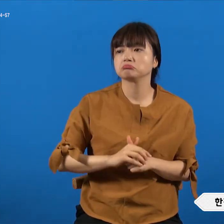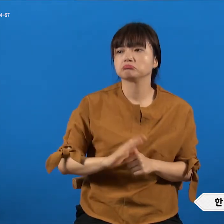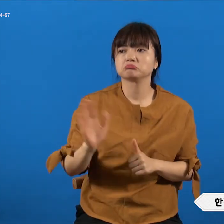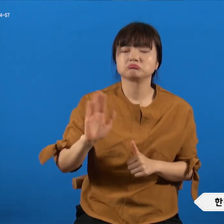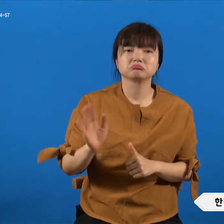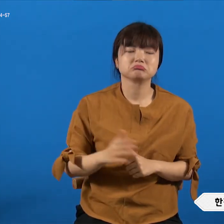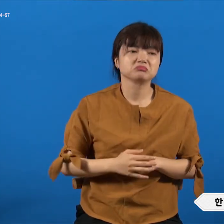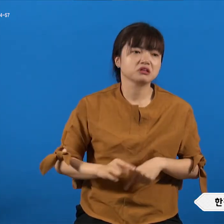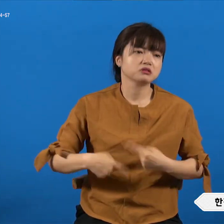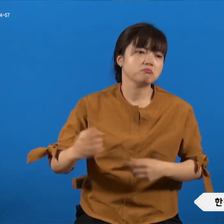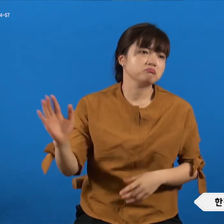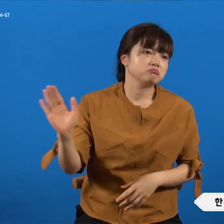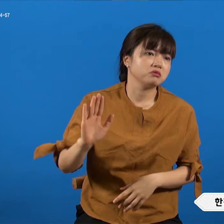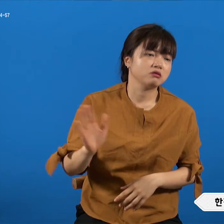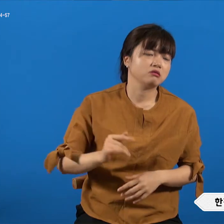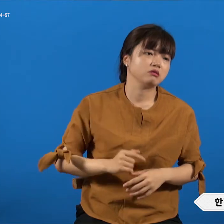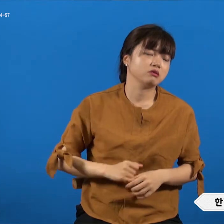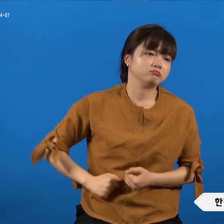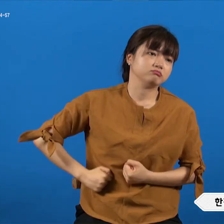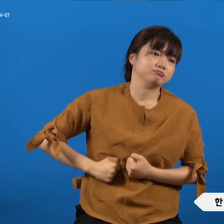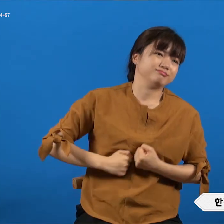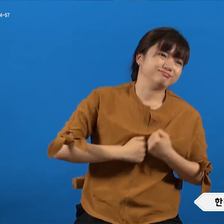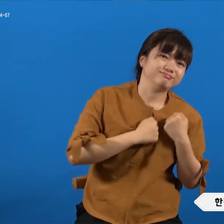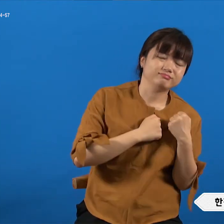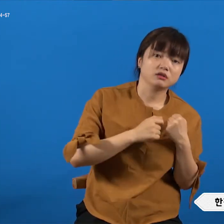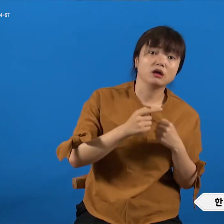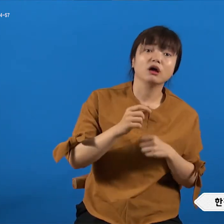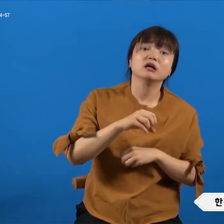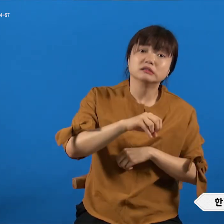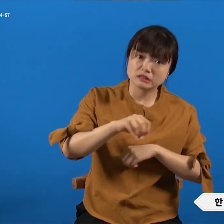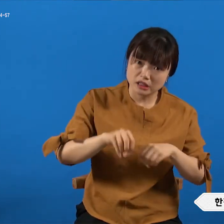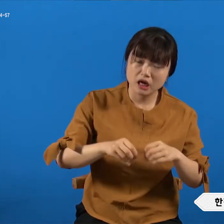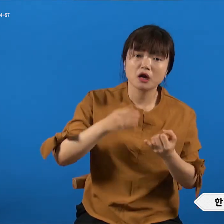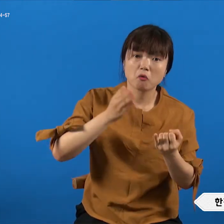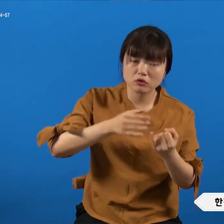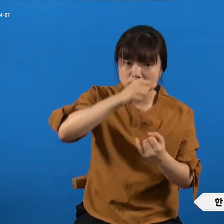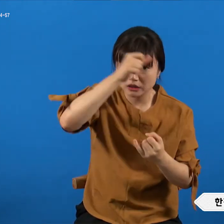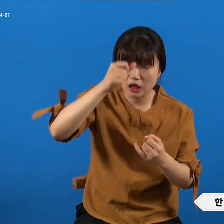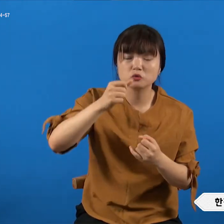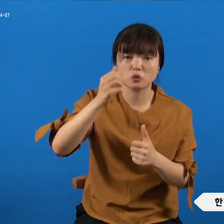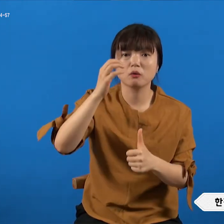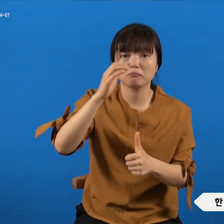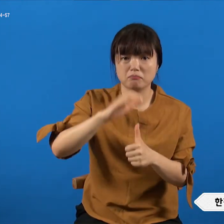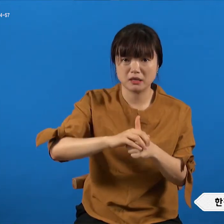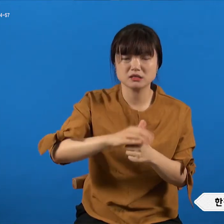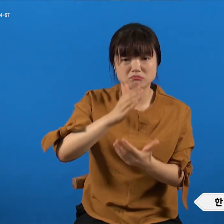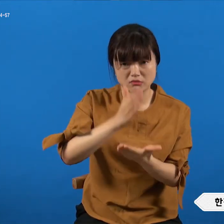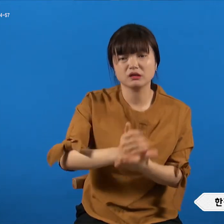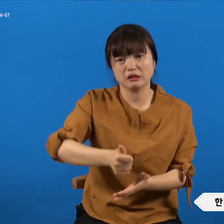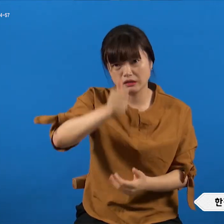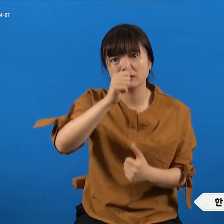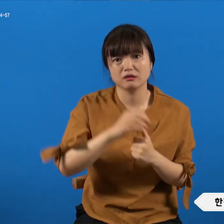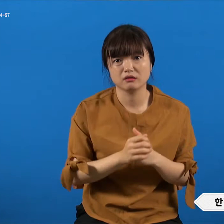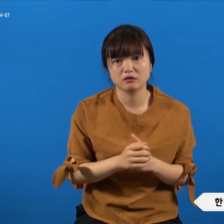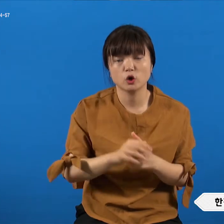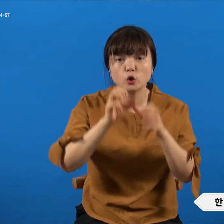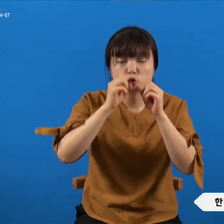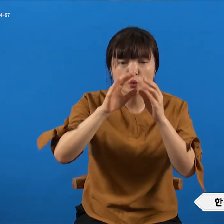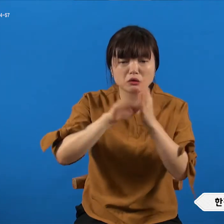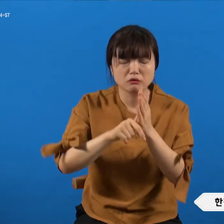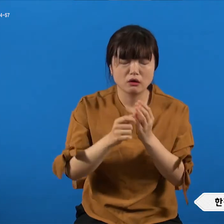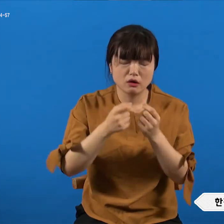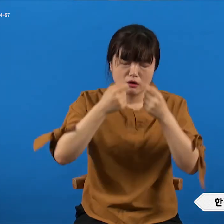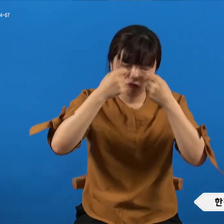스톱해버리는 사람이 있습니다. 그럴 밖에야 중직자 안 되는 것이 100번 낫습니다. 전도사